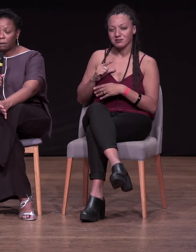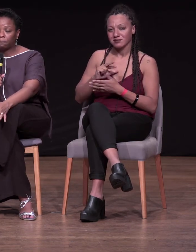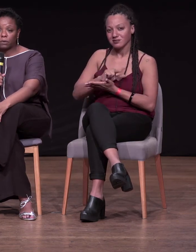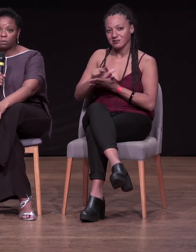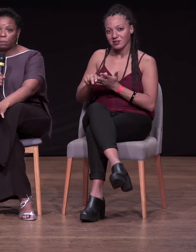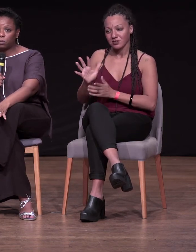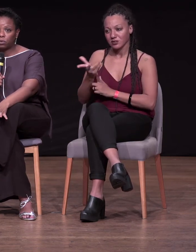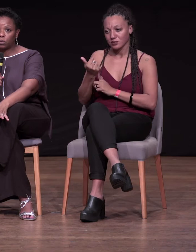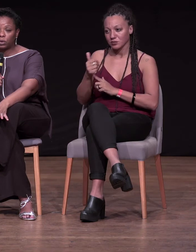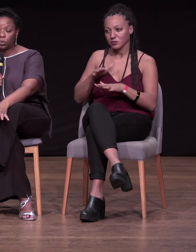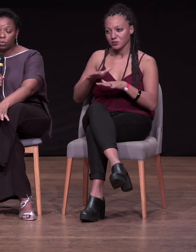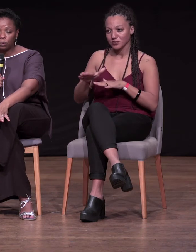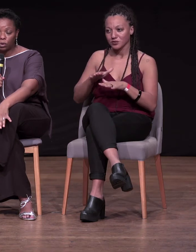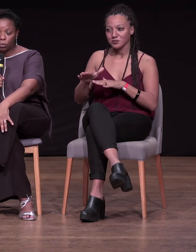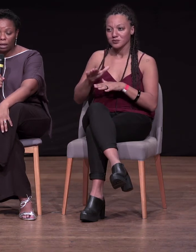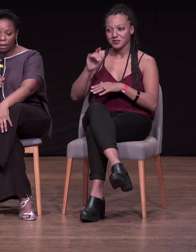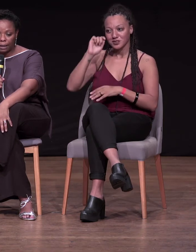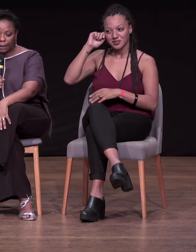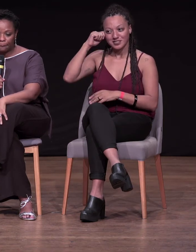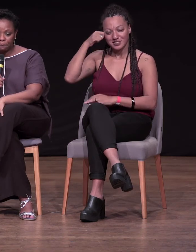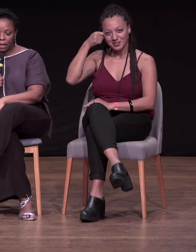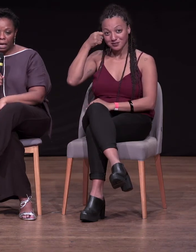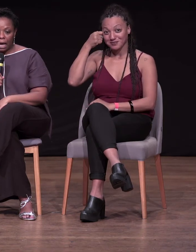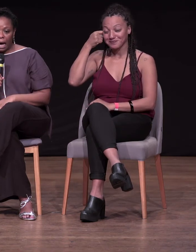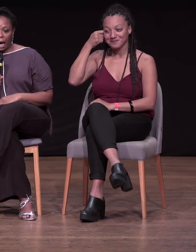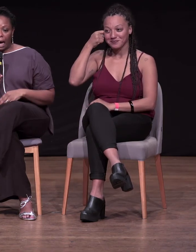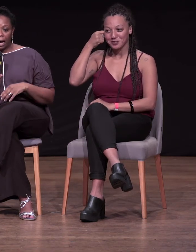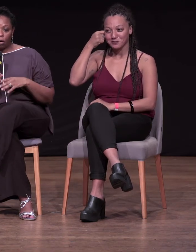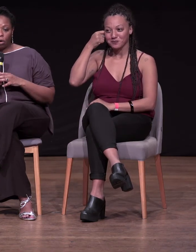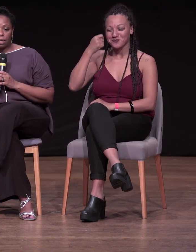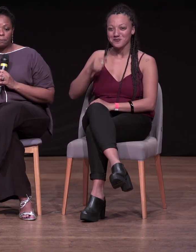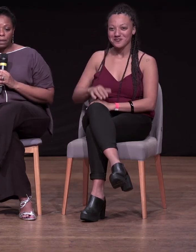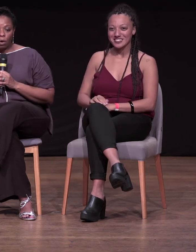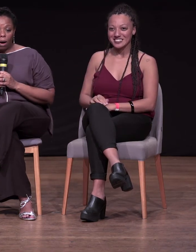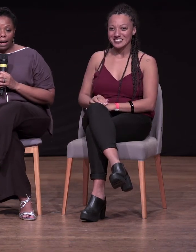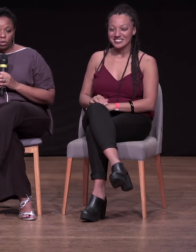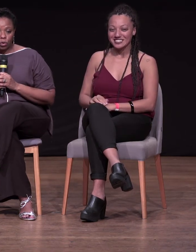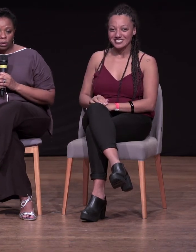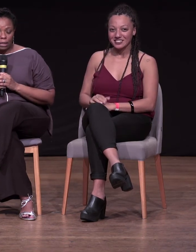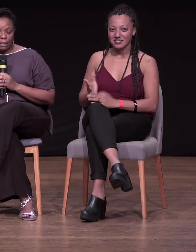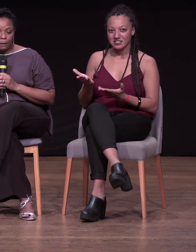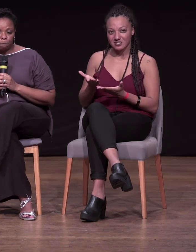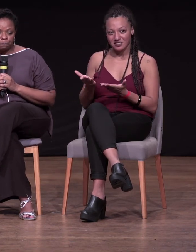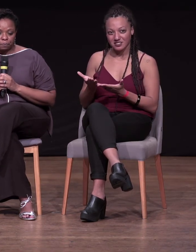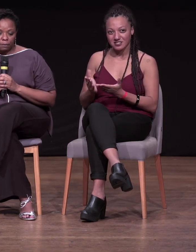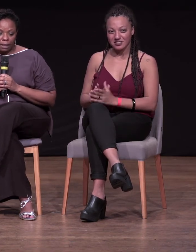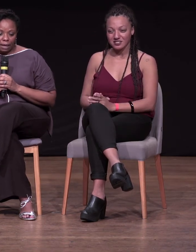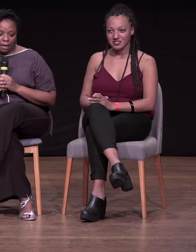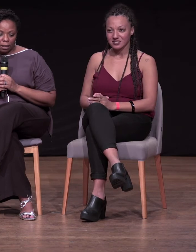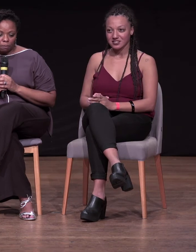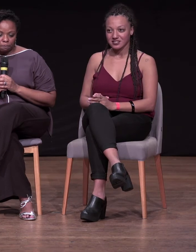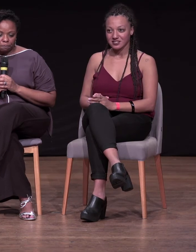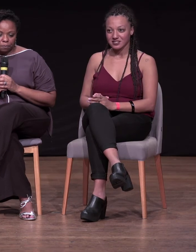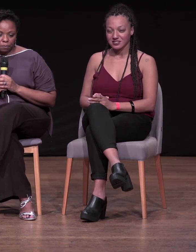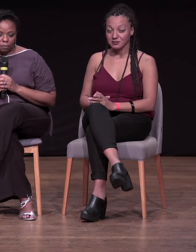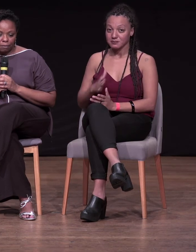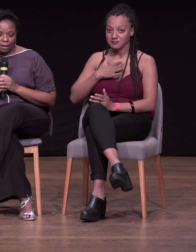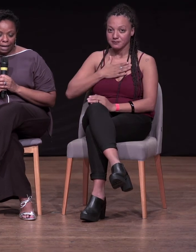também, enfim, é uma produção muito, muito rica, né? Agora, eu acho que